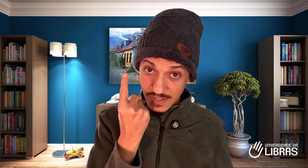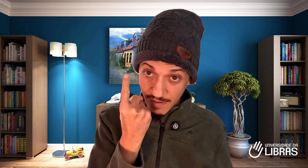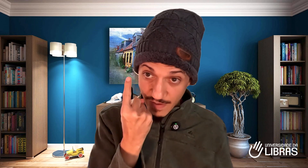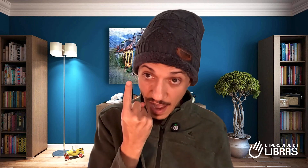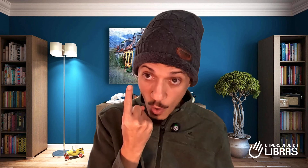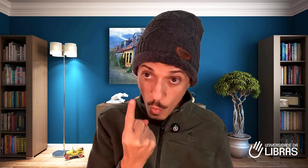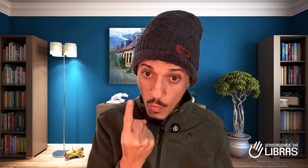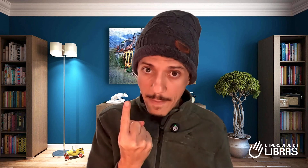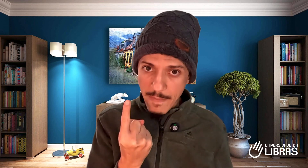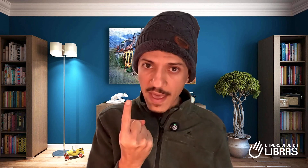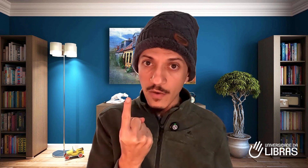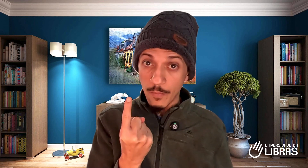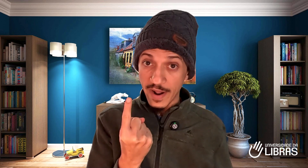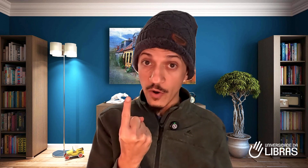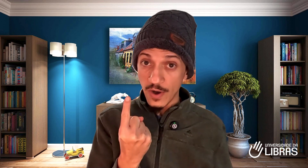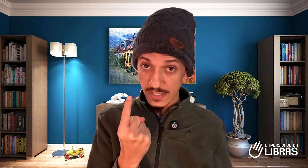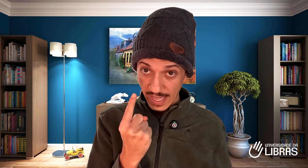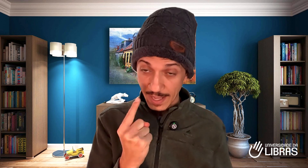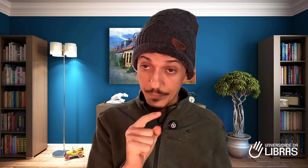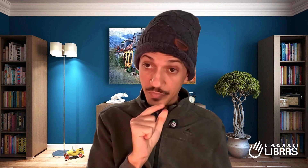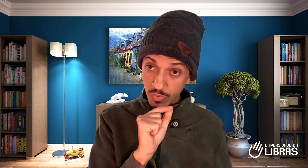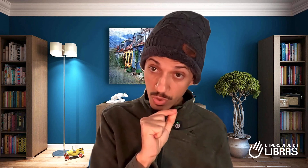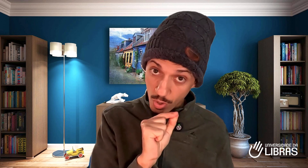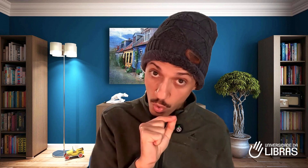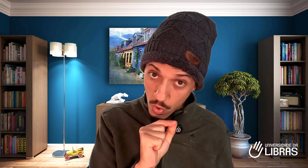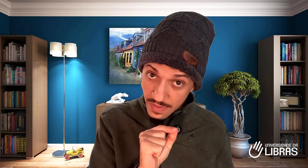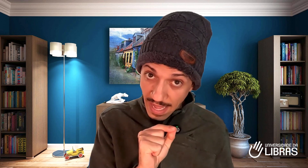enviar um e-mail para nós em